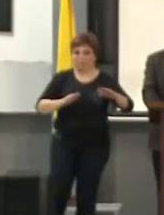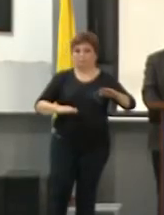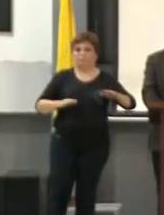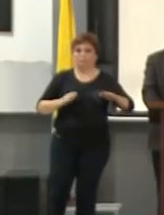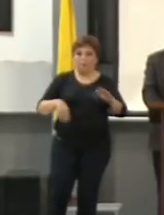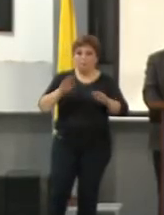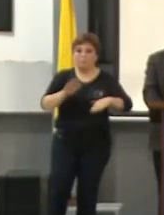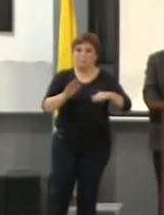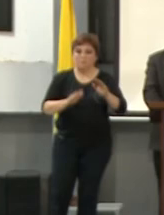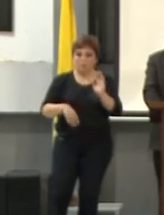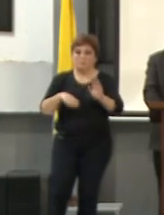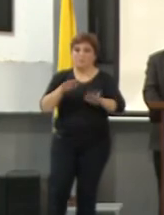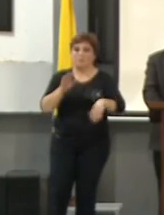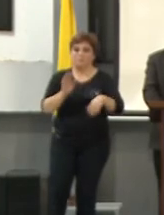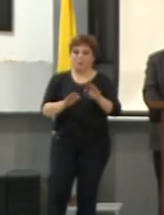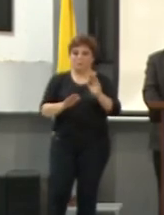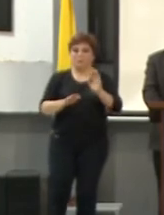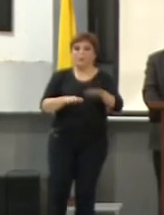y